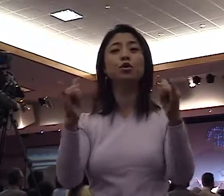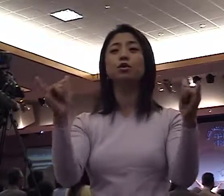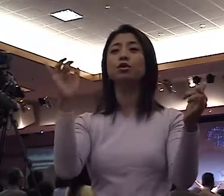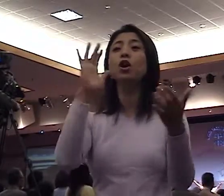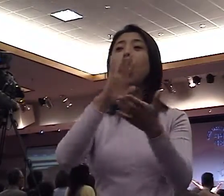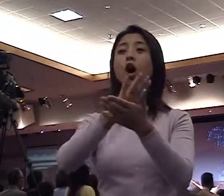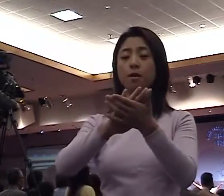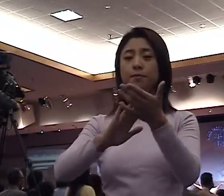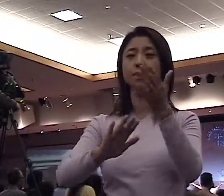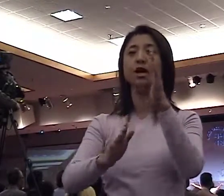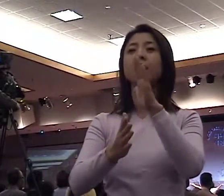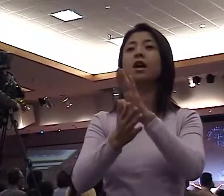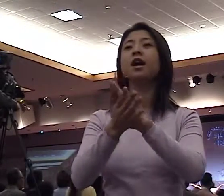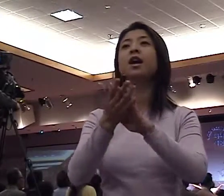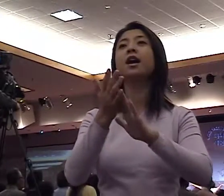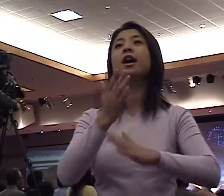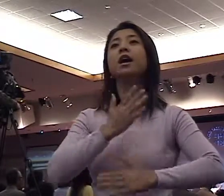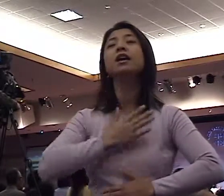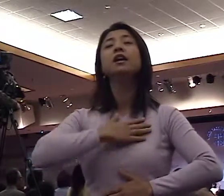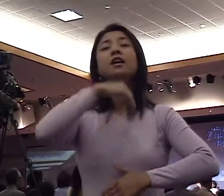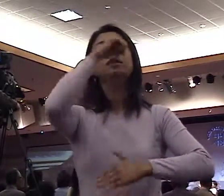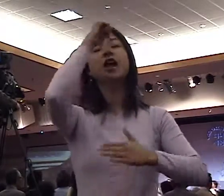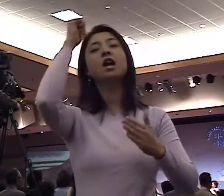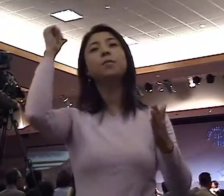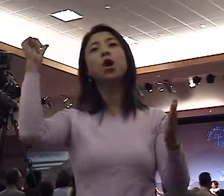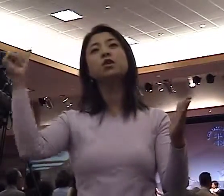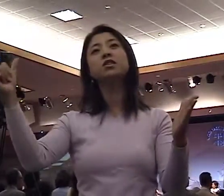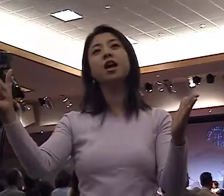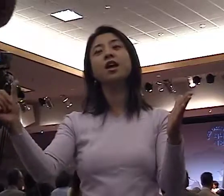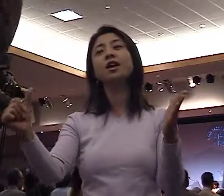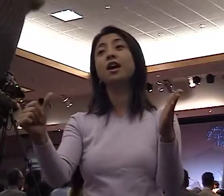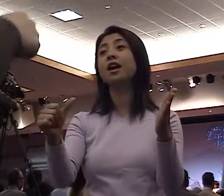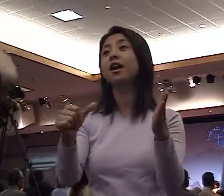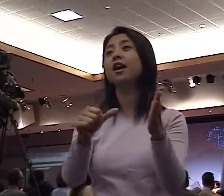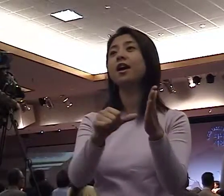같은 분 없네. 내